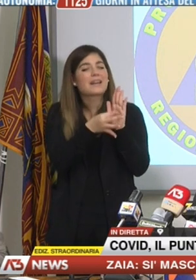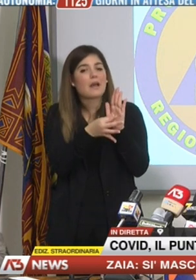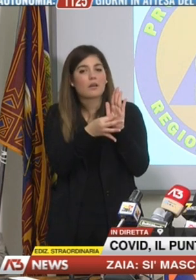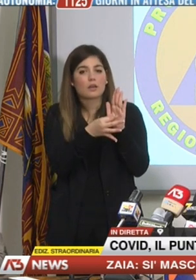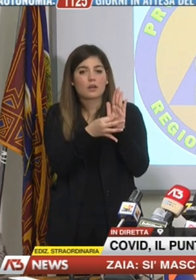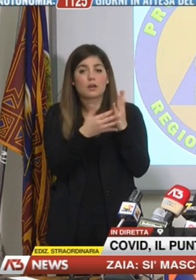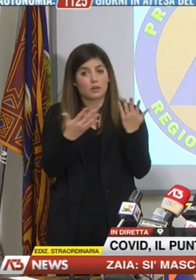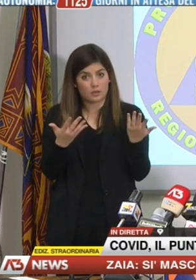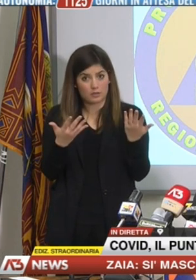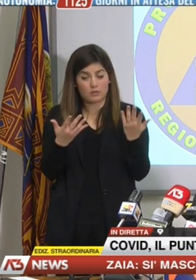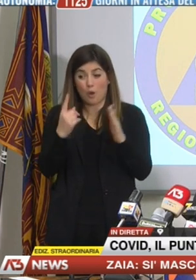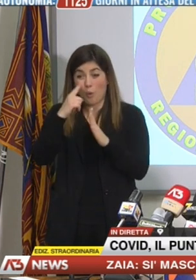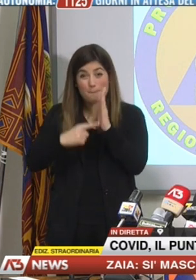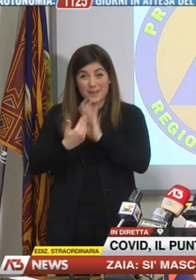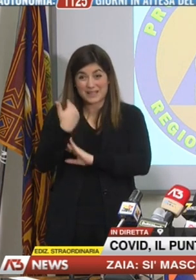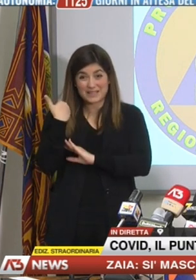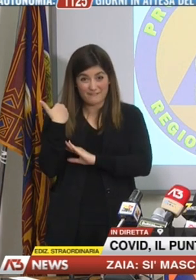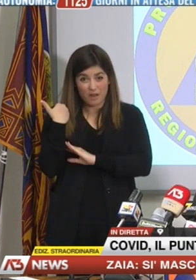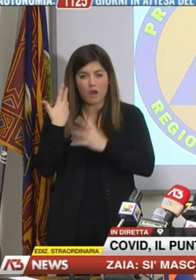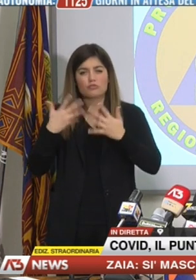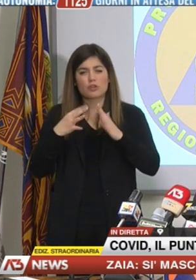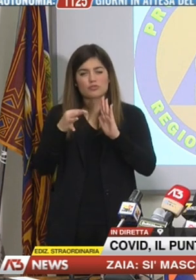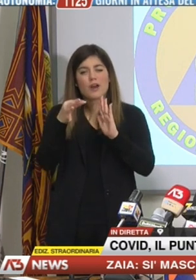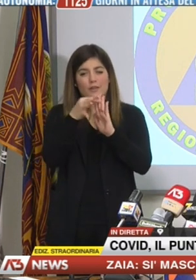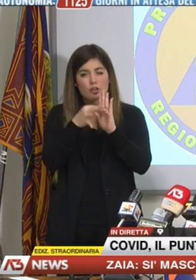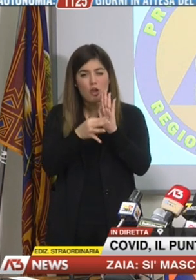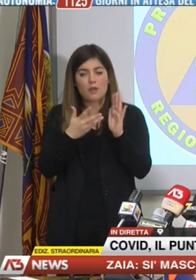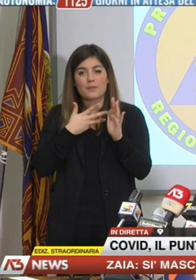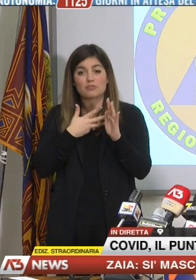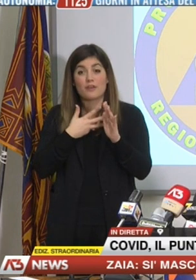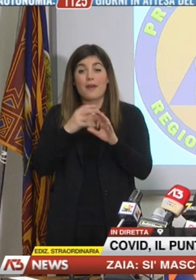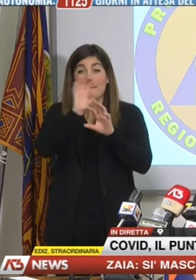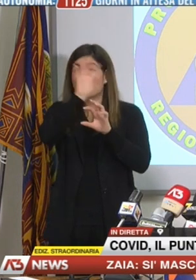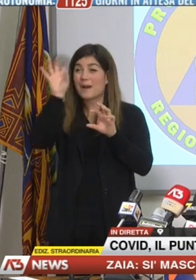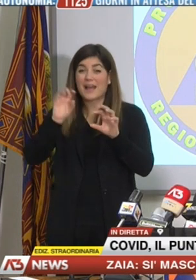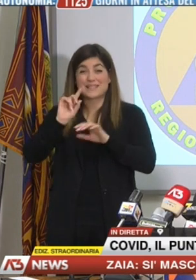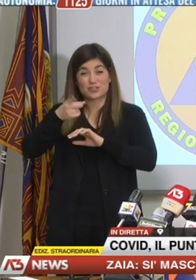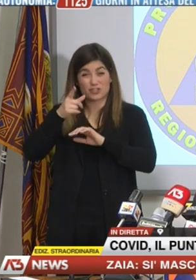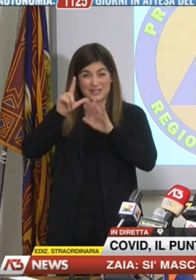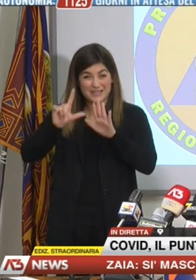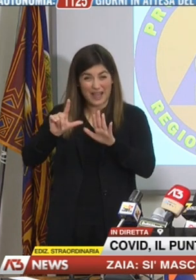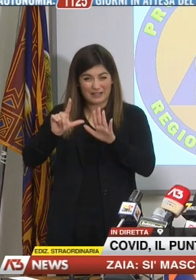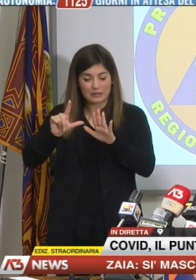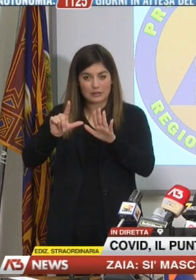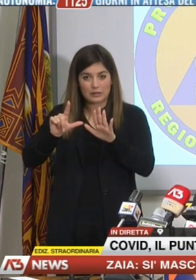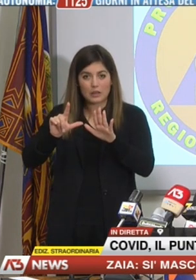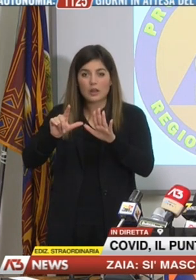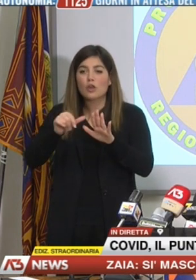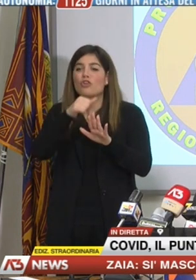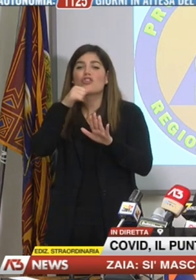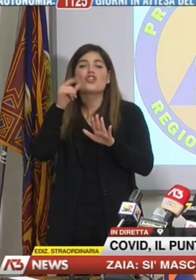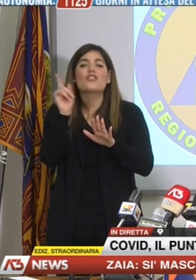una norma per cui tutti i prodotti che vengono dai paesi G7 non hanno bisogno di validazione in